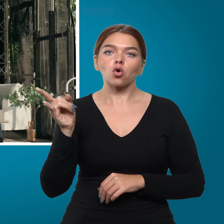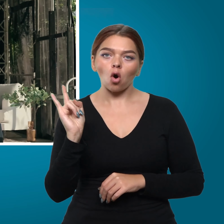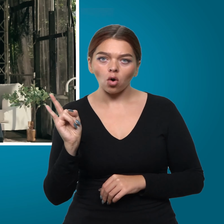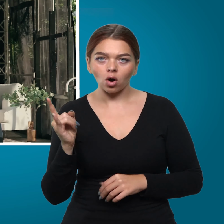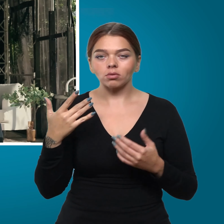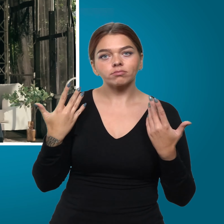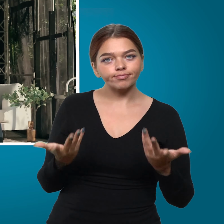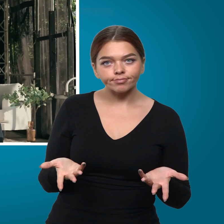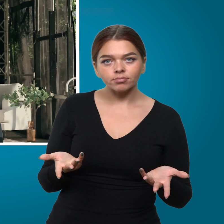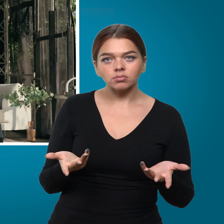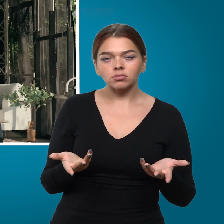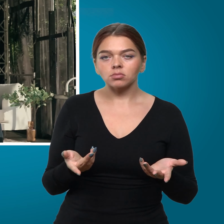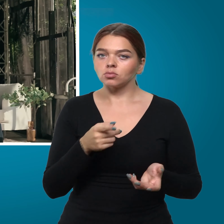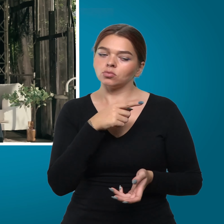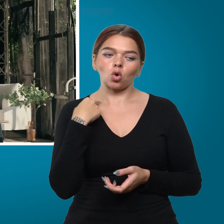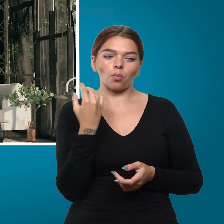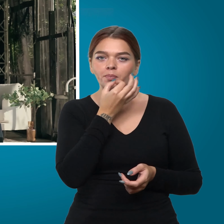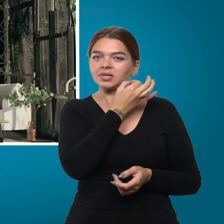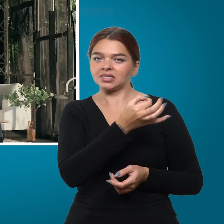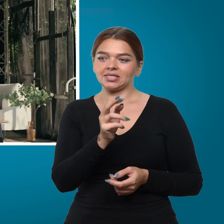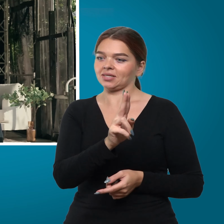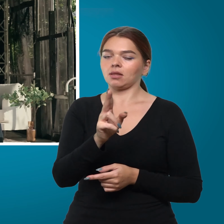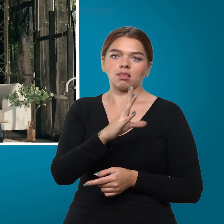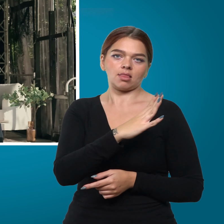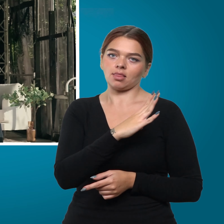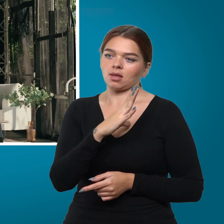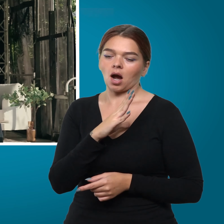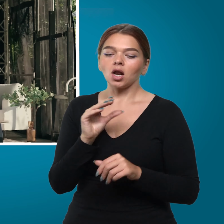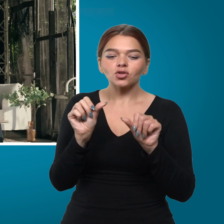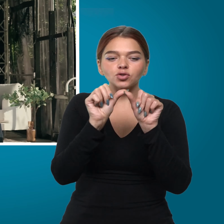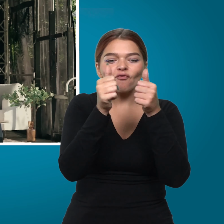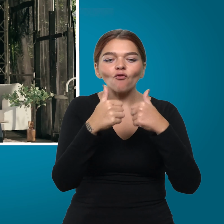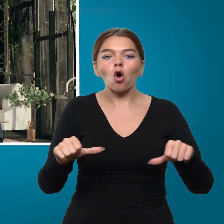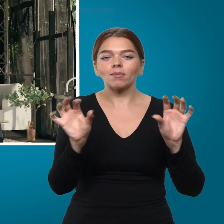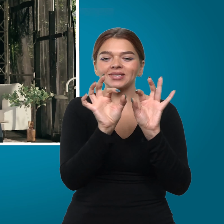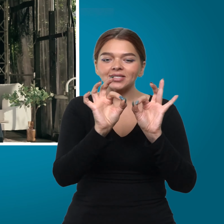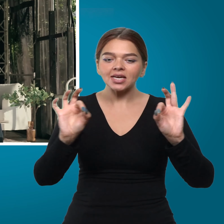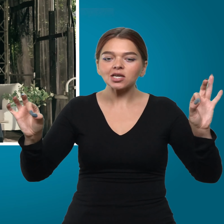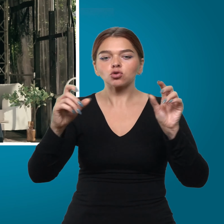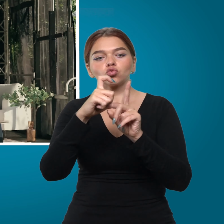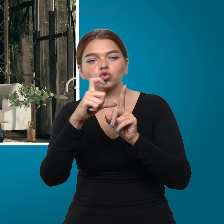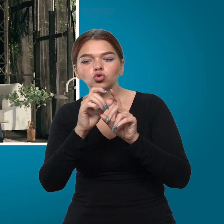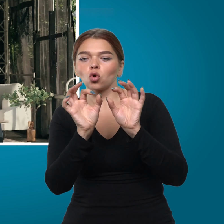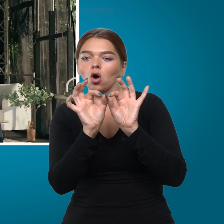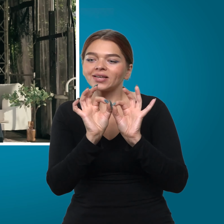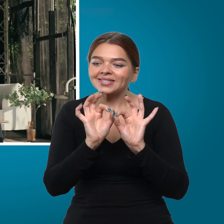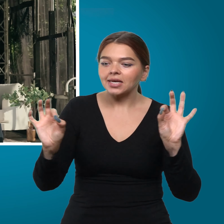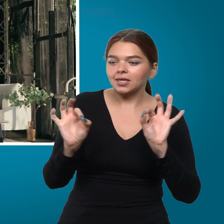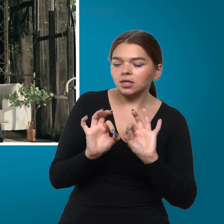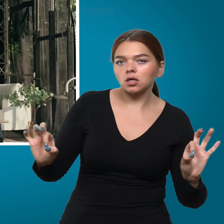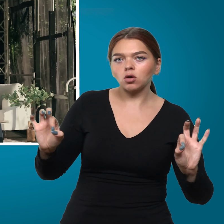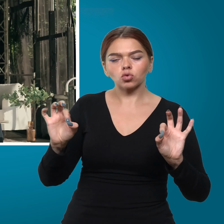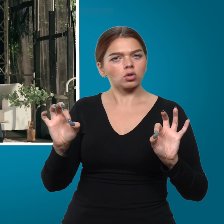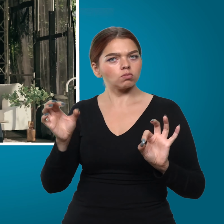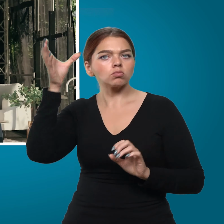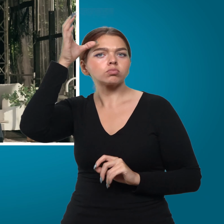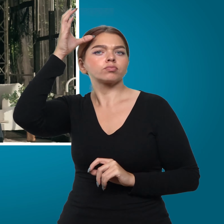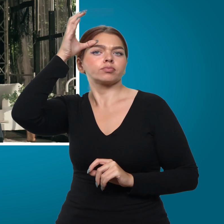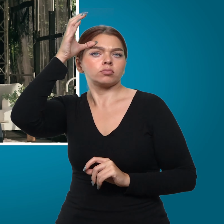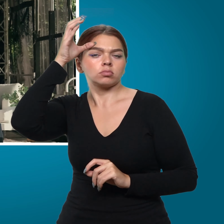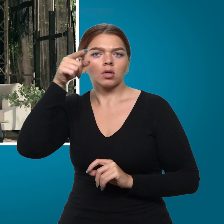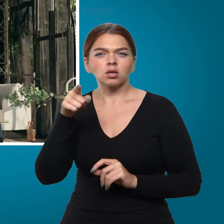arba nedaug paauglių, kurie sakytų, aš klausausi lengvojo roko. Nu, netgi Viktoras pasakė, kad aš klausiausi